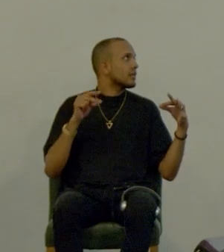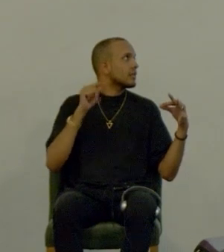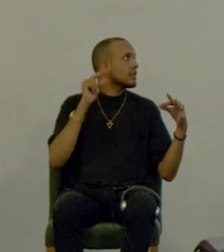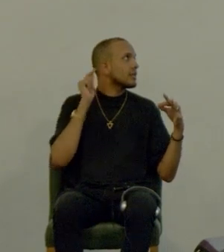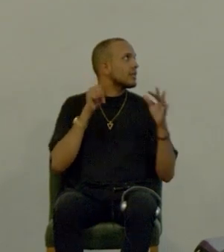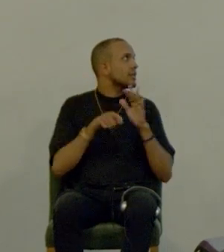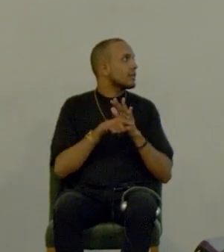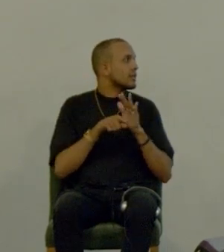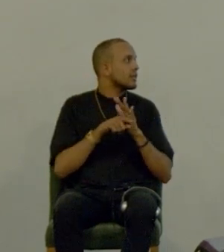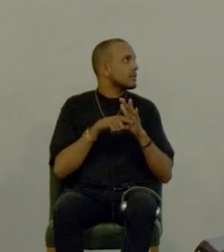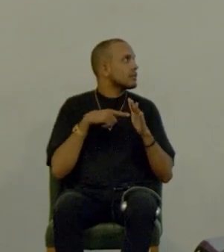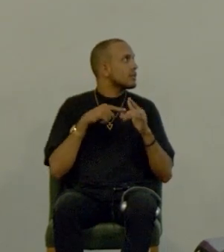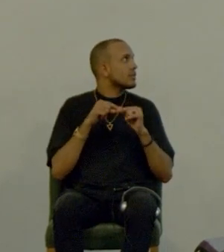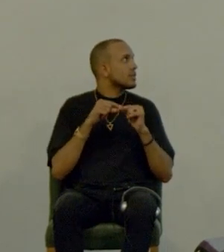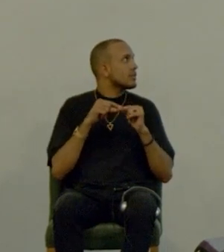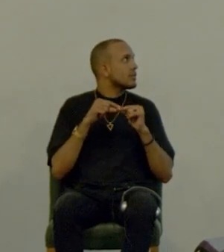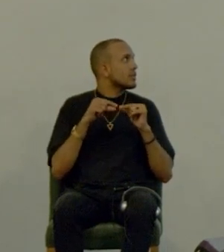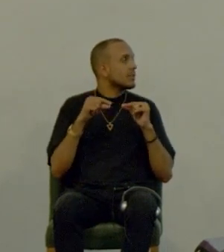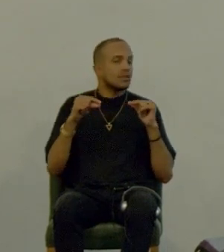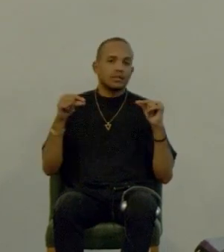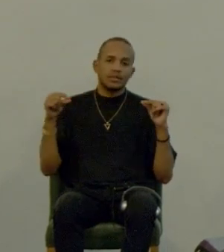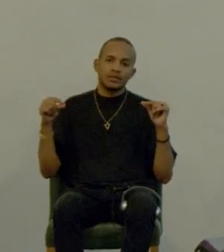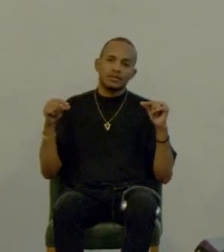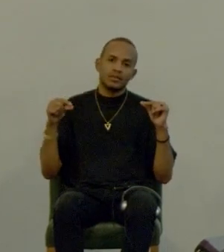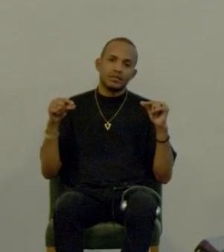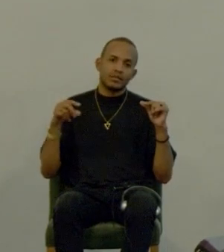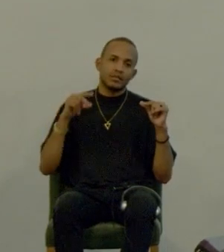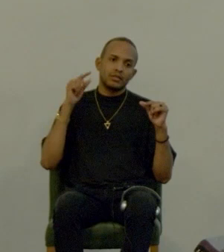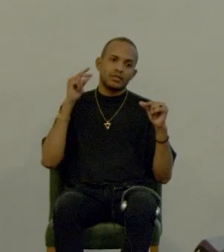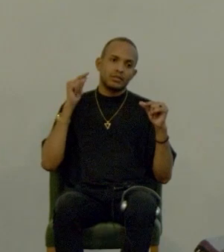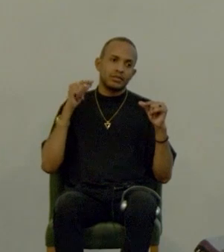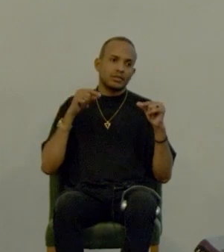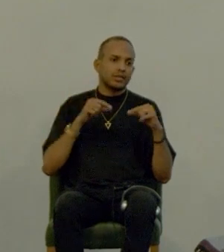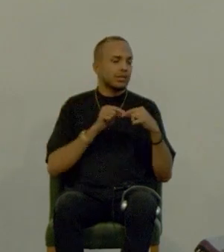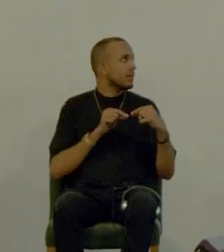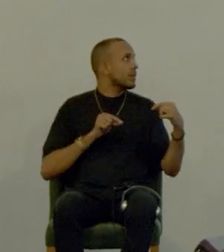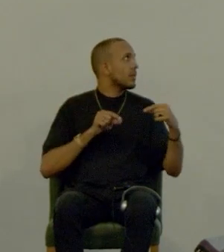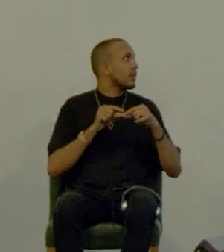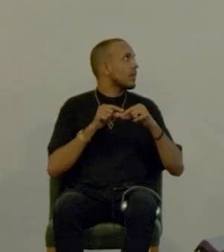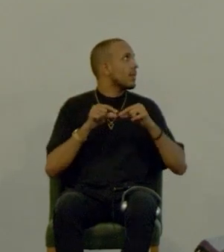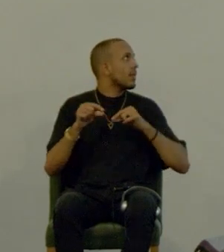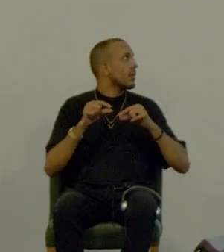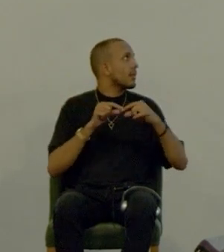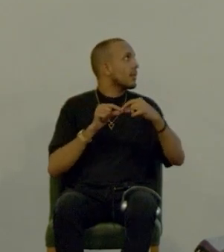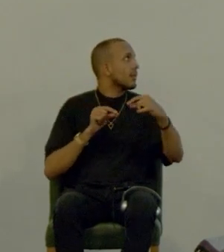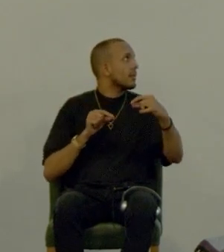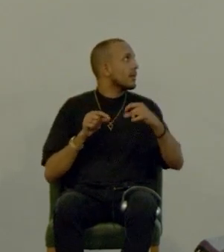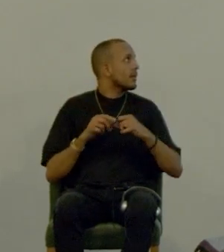arqueológicas. Nesse caso aqui, fizeram uma estrada em cima da antiga estrada, né? Mais de uma vala paralela nesses